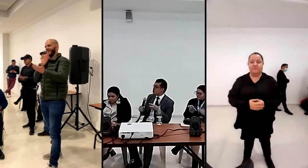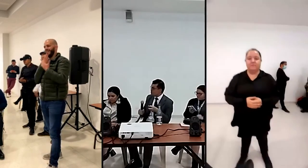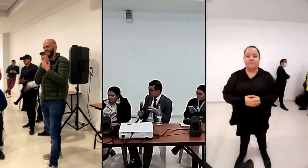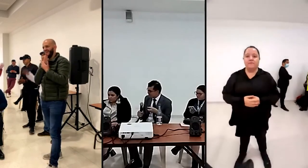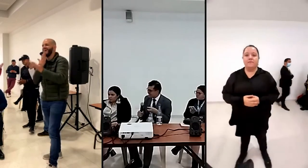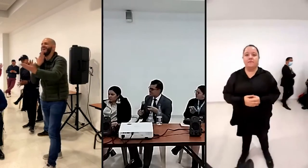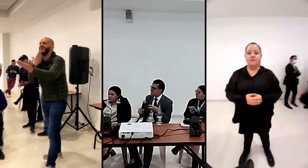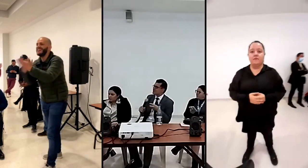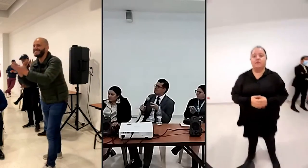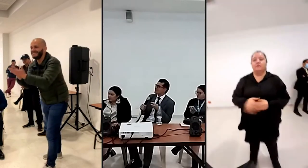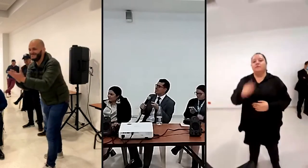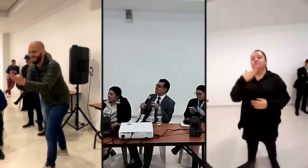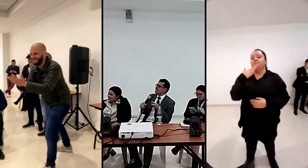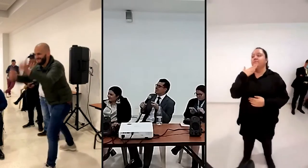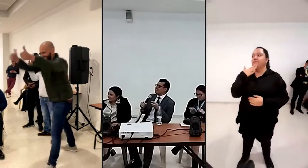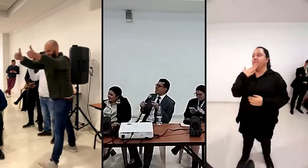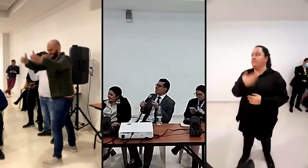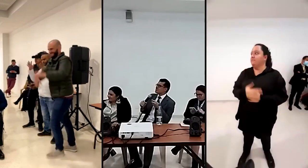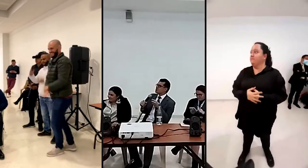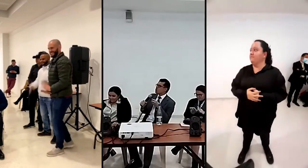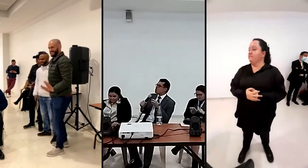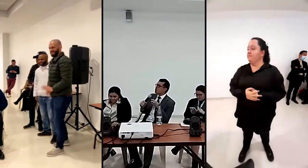muchas gracias